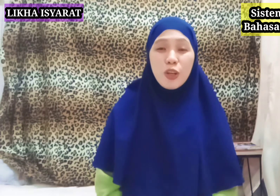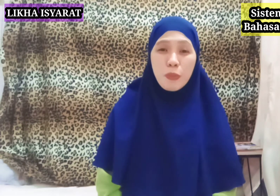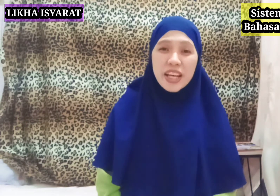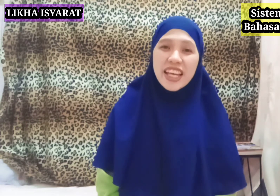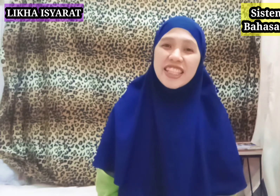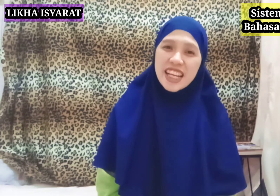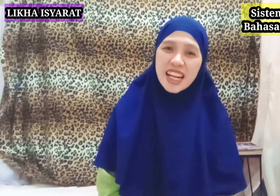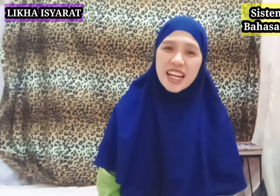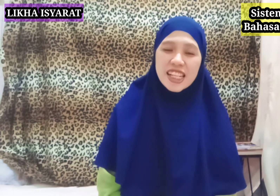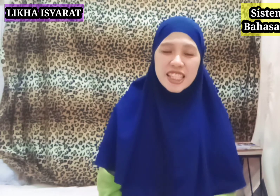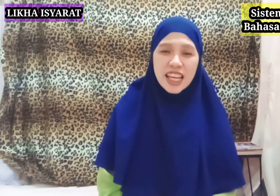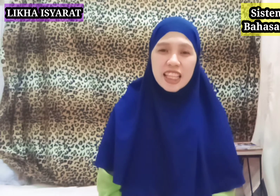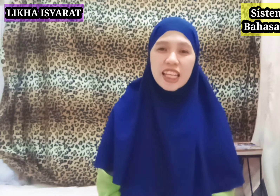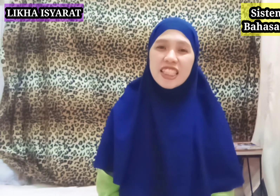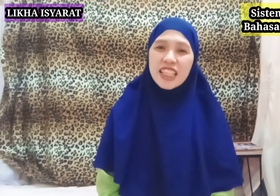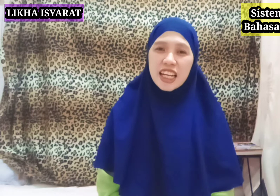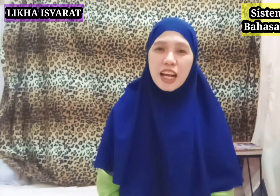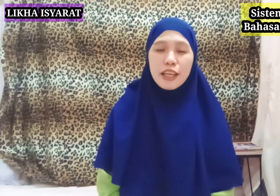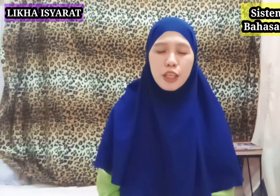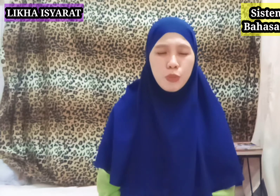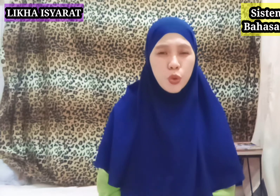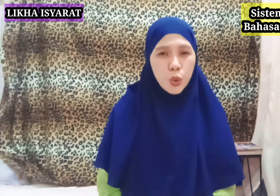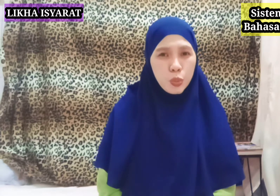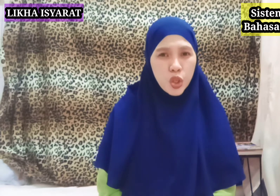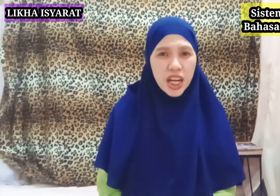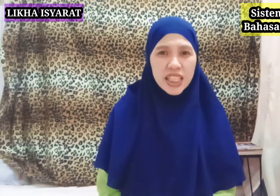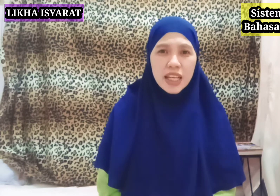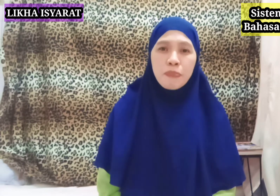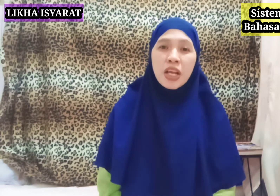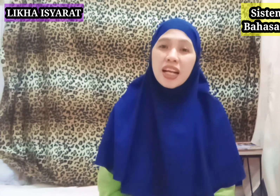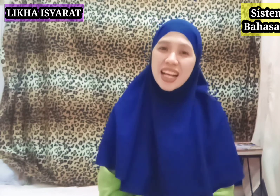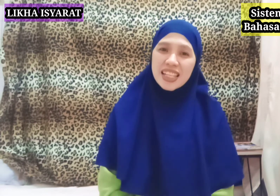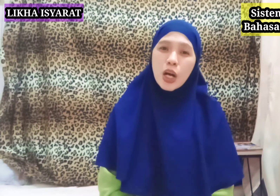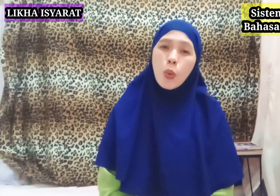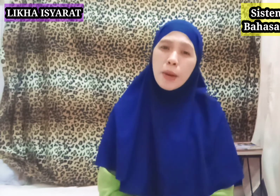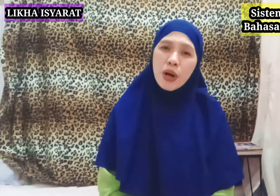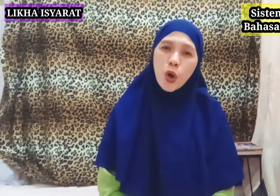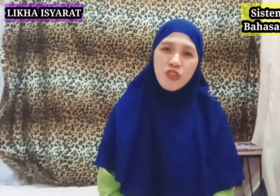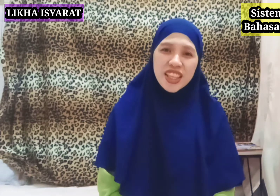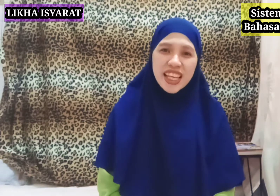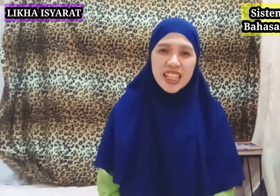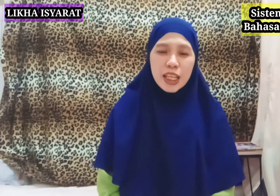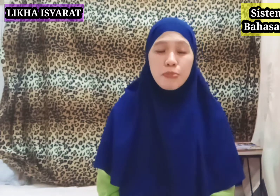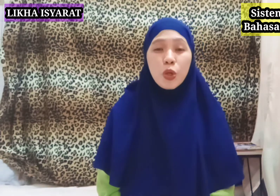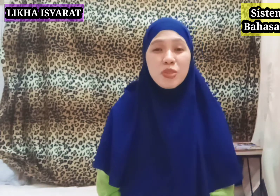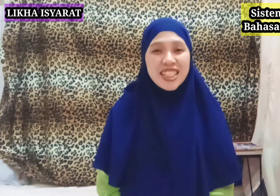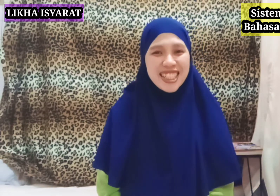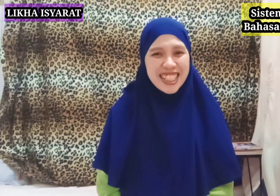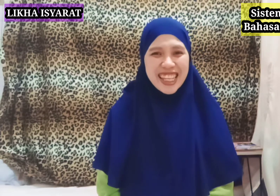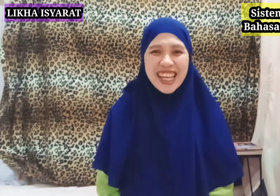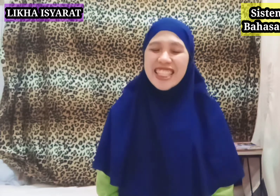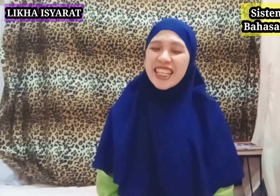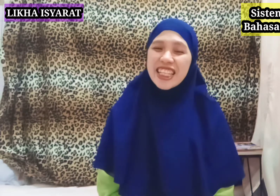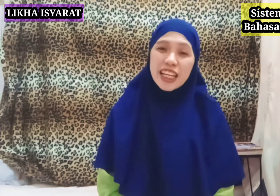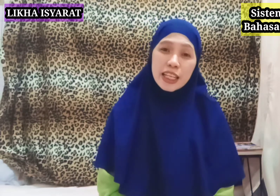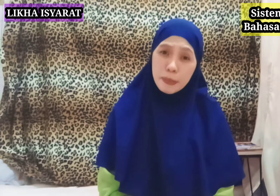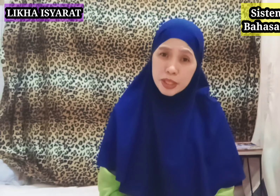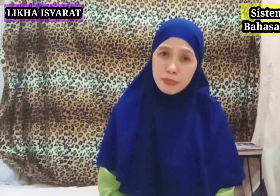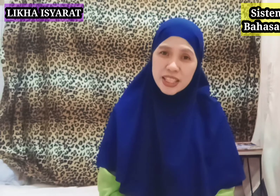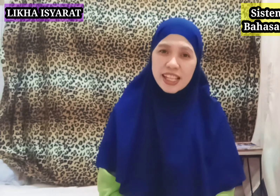lupa ya, jaga kesehatan, jaga imun tubuh kalian. Karena wabah COVID-19 belum selesai guys. Jadi kalian yang pintar-pintar ya,